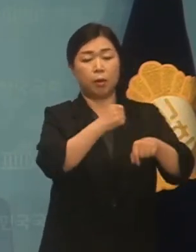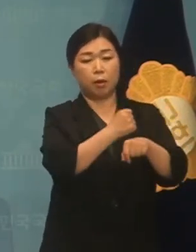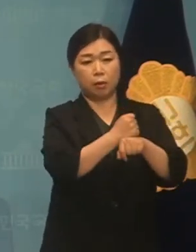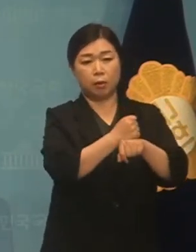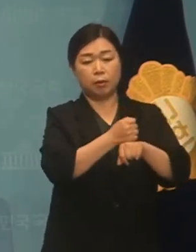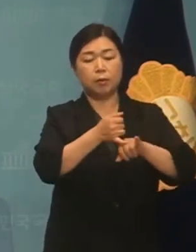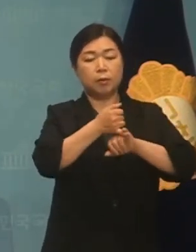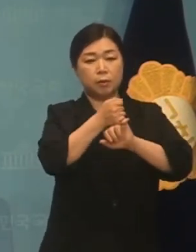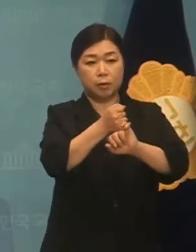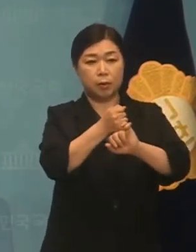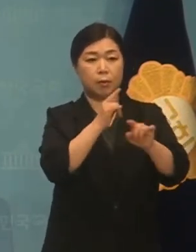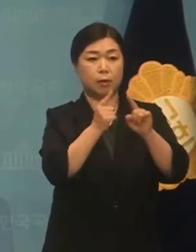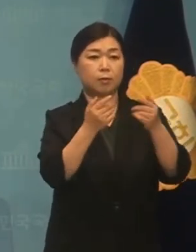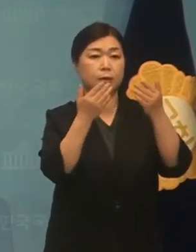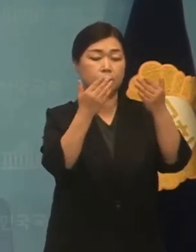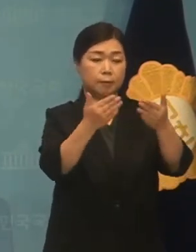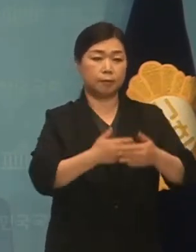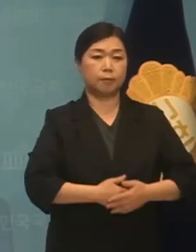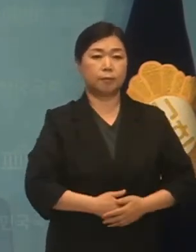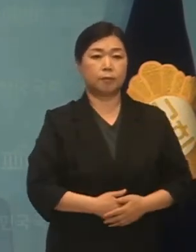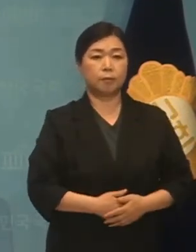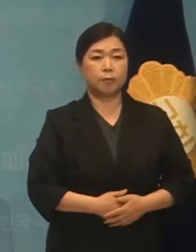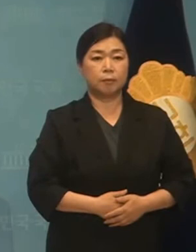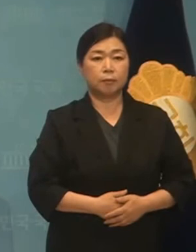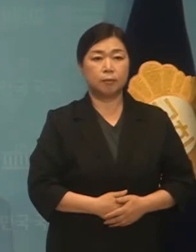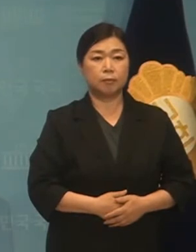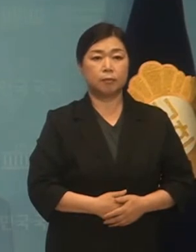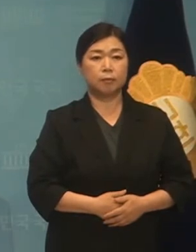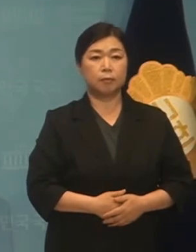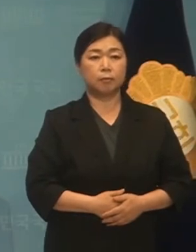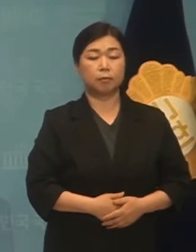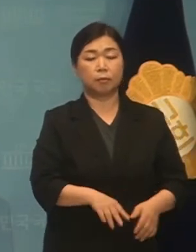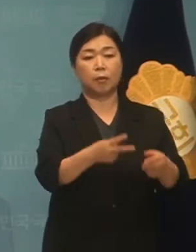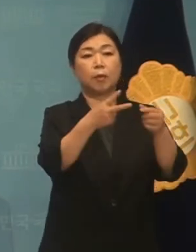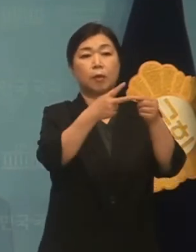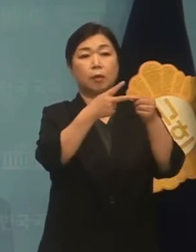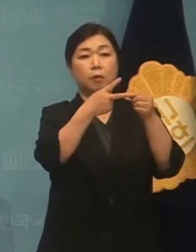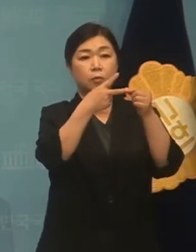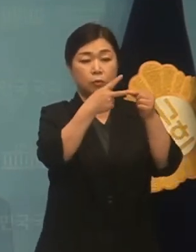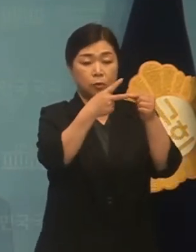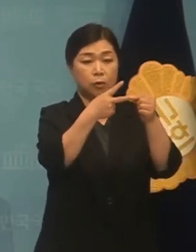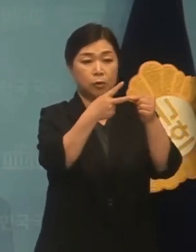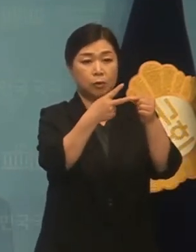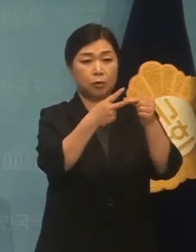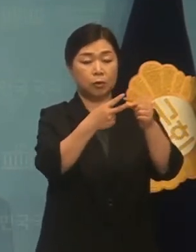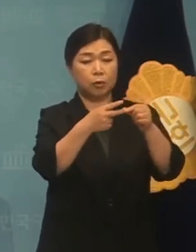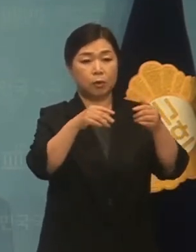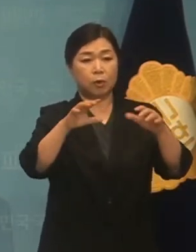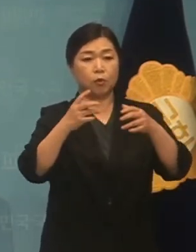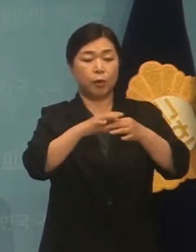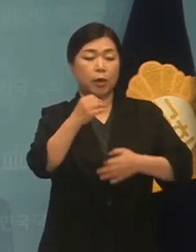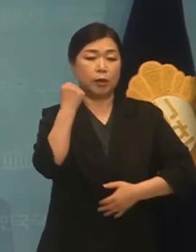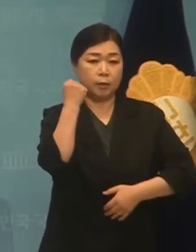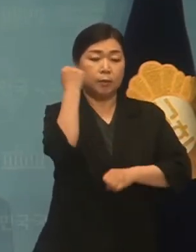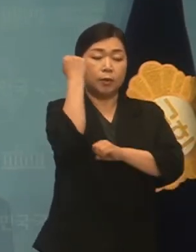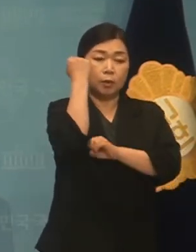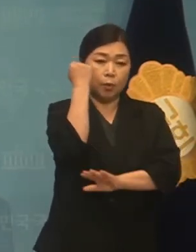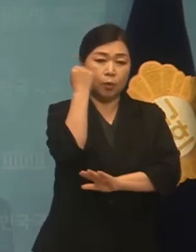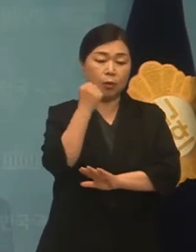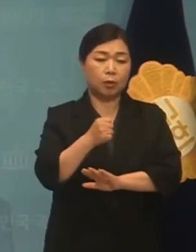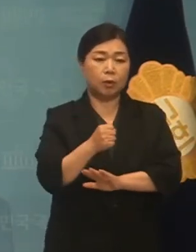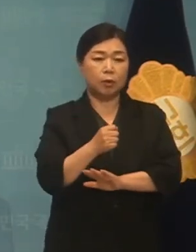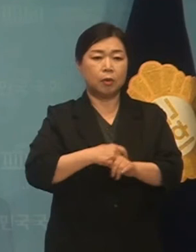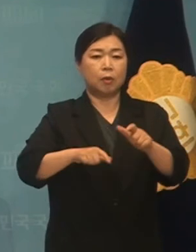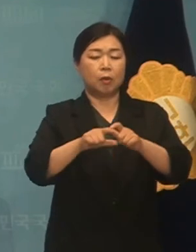이끌어 나가겠다는 것을 약속드립니다. 둘째, 당의 권한을